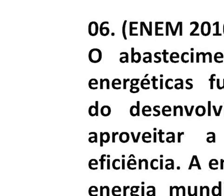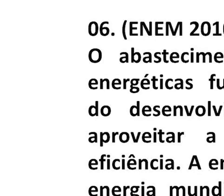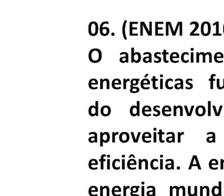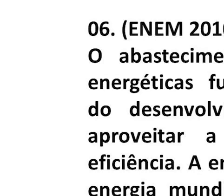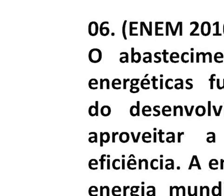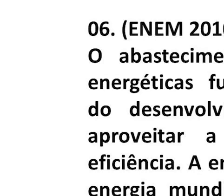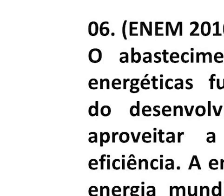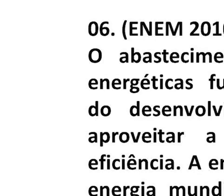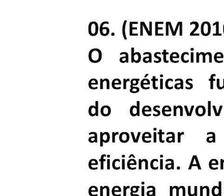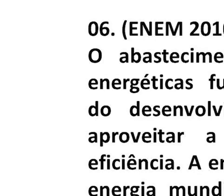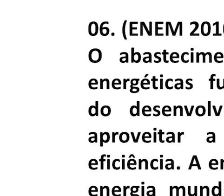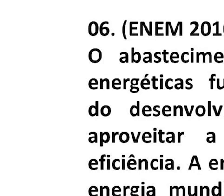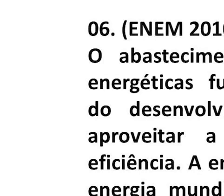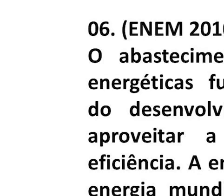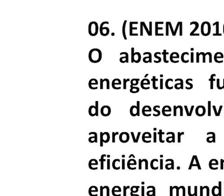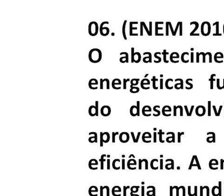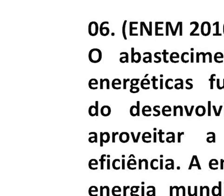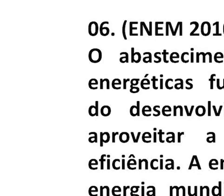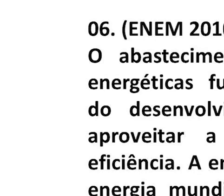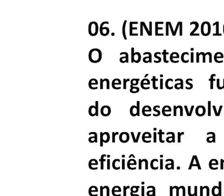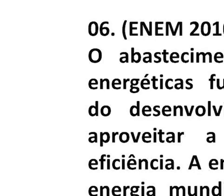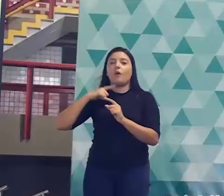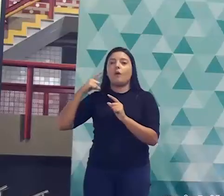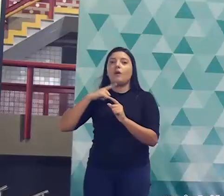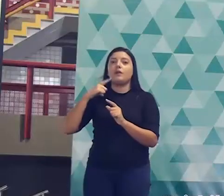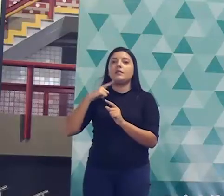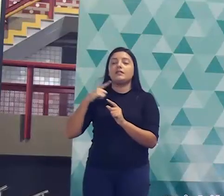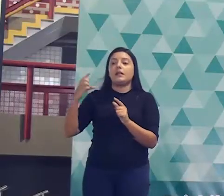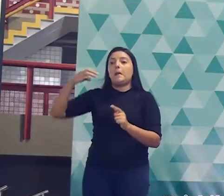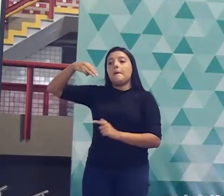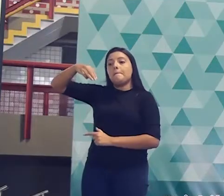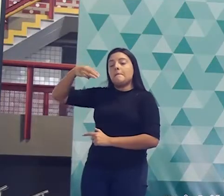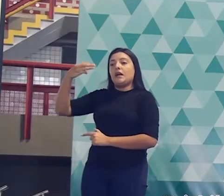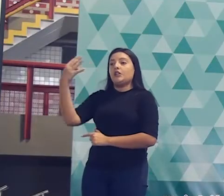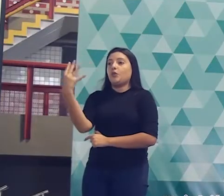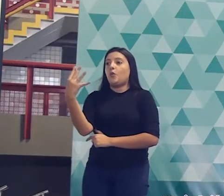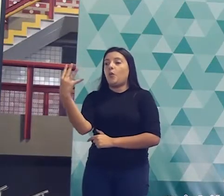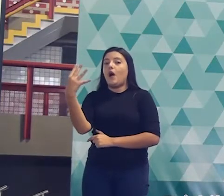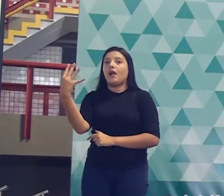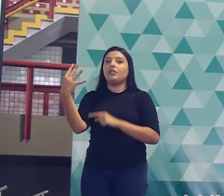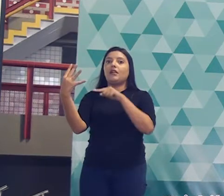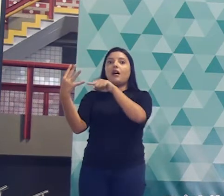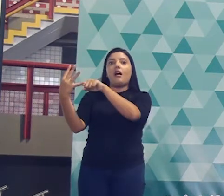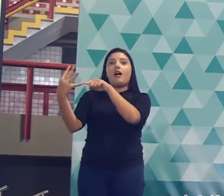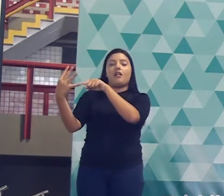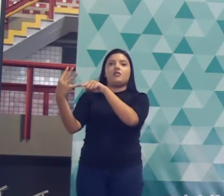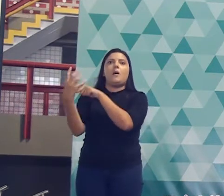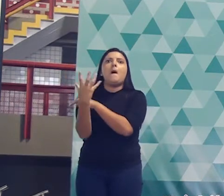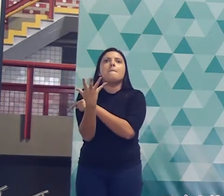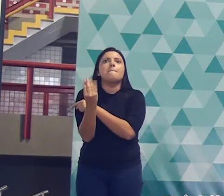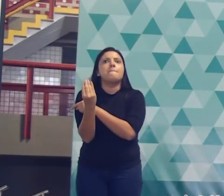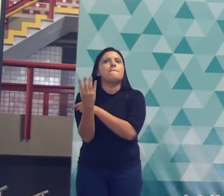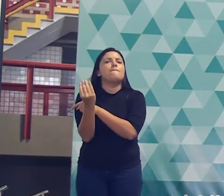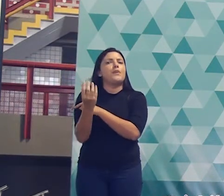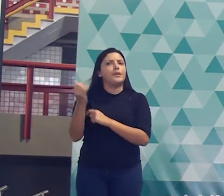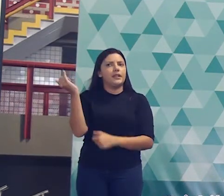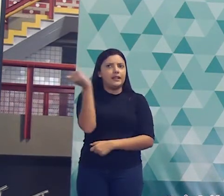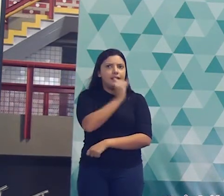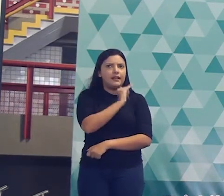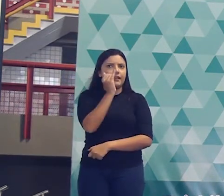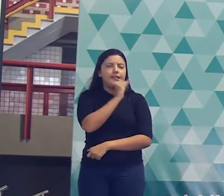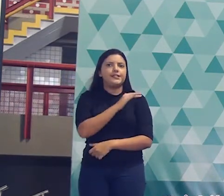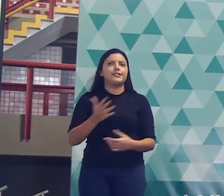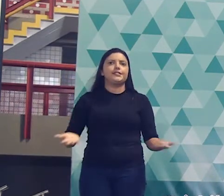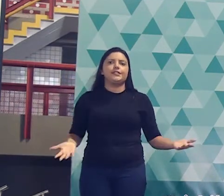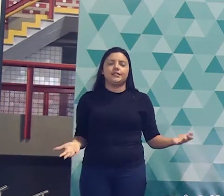kJ de energia solar atinge cada metro quadrado da superfície terrestre por segundo. Olha aí que quantidade gigantesca de energia. Só que aí tem